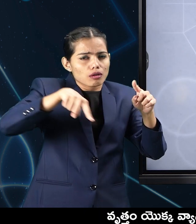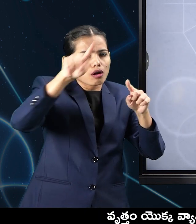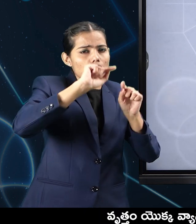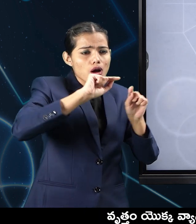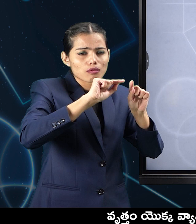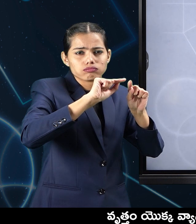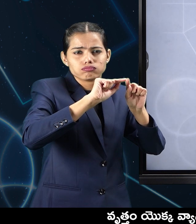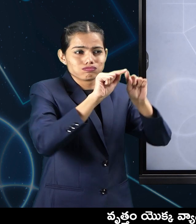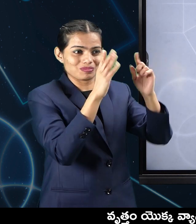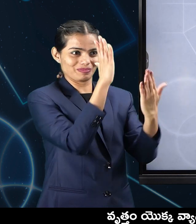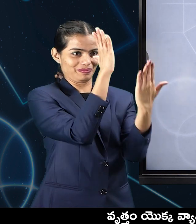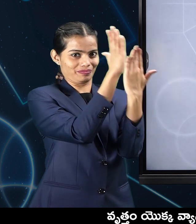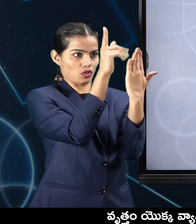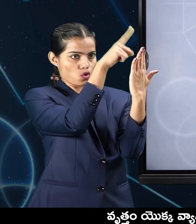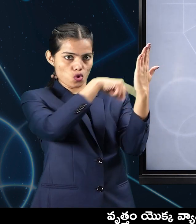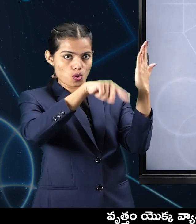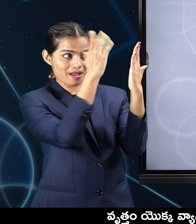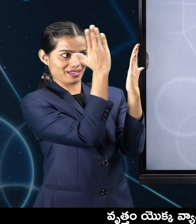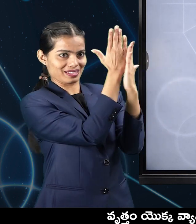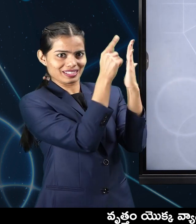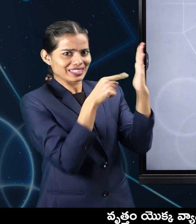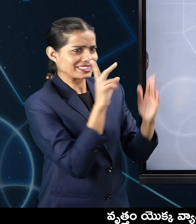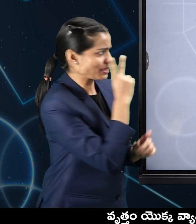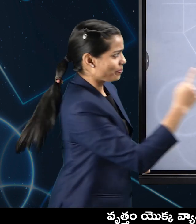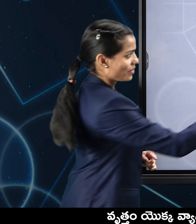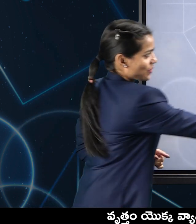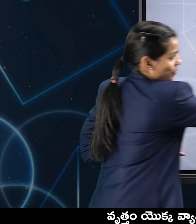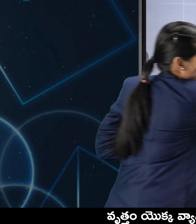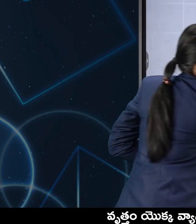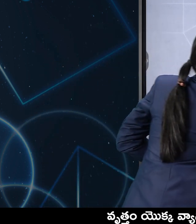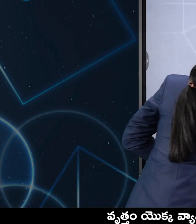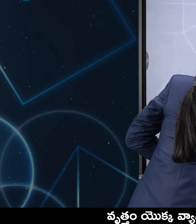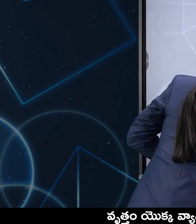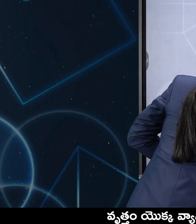యొక్క వ్యాసార్థానికి లంబంగా ఉంటుంది అని సిద్ధాంతం పేర్కొంది.